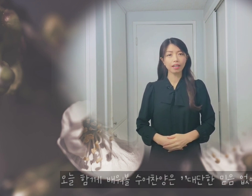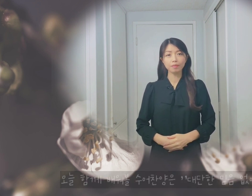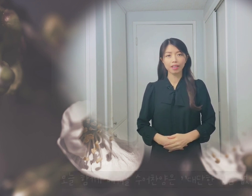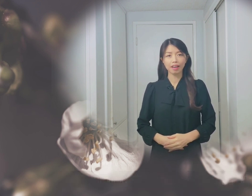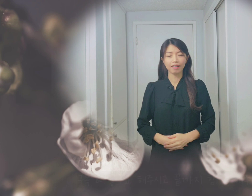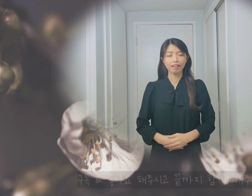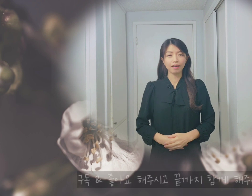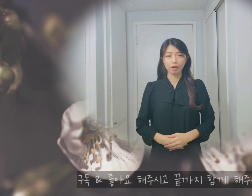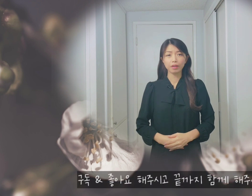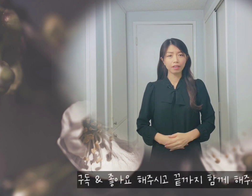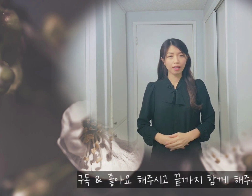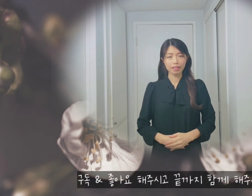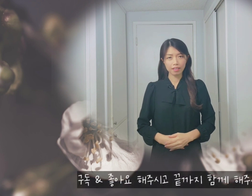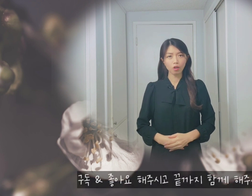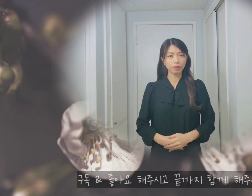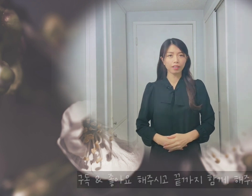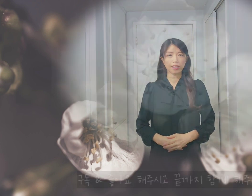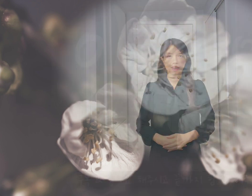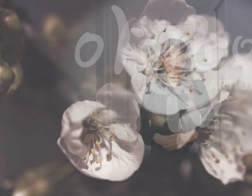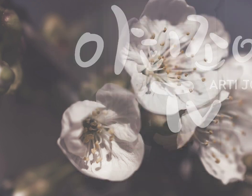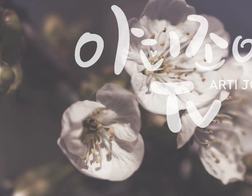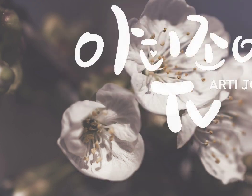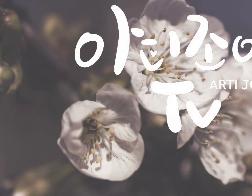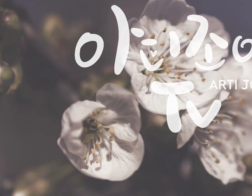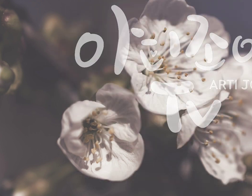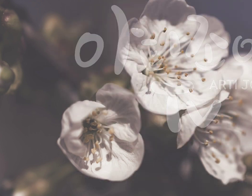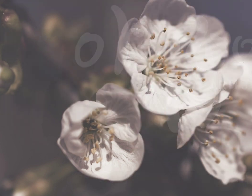라는 찬양입니다. 그러면 끝까지 시청 부탁드릴게요.